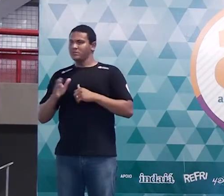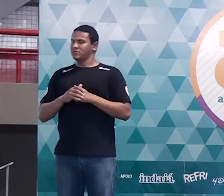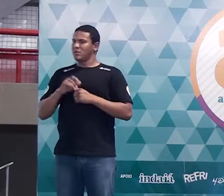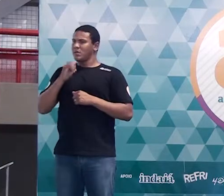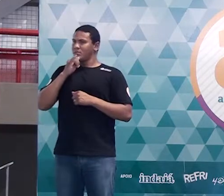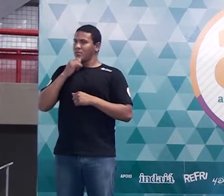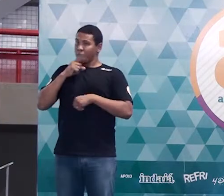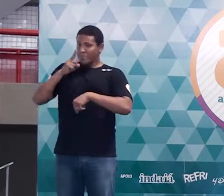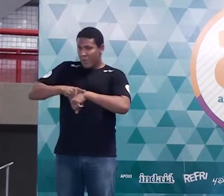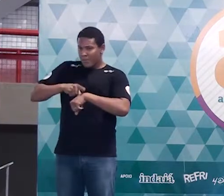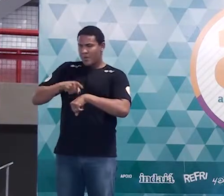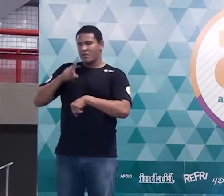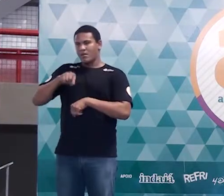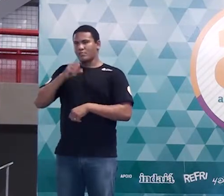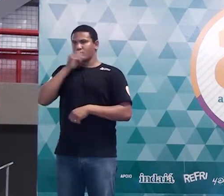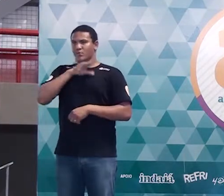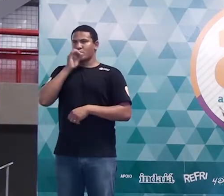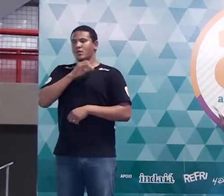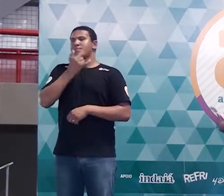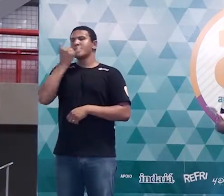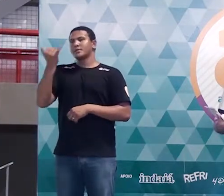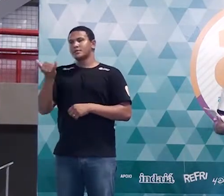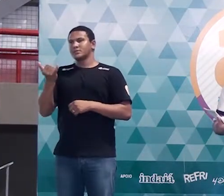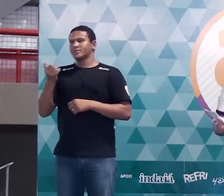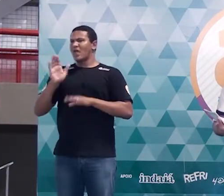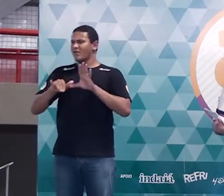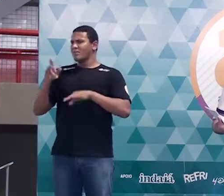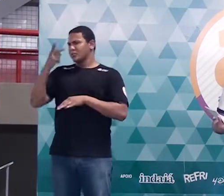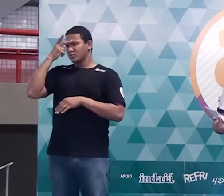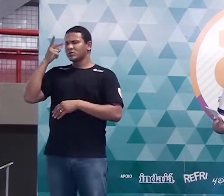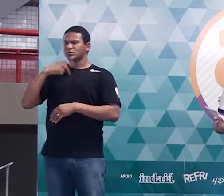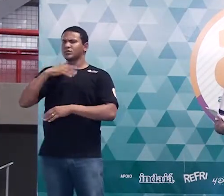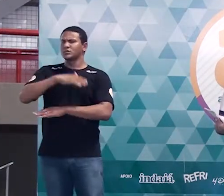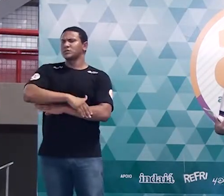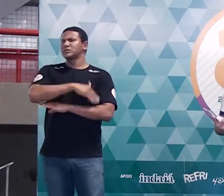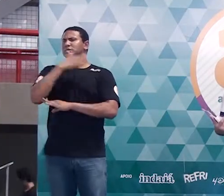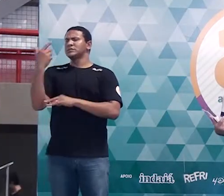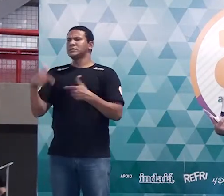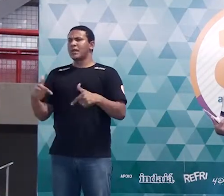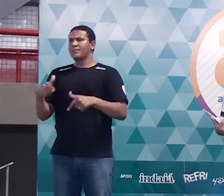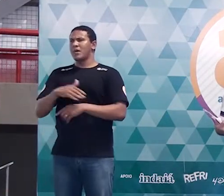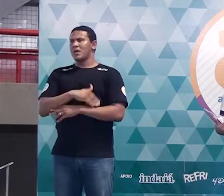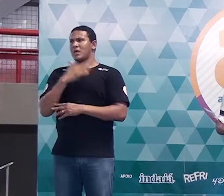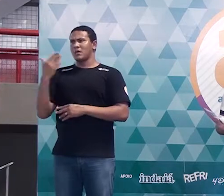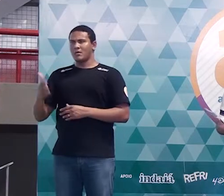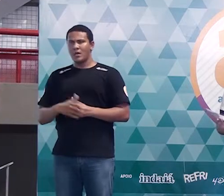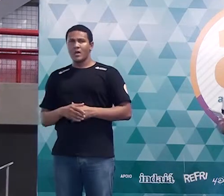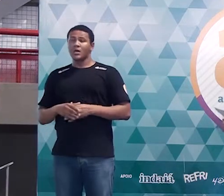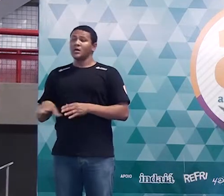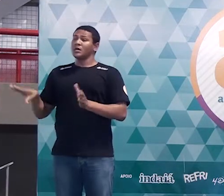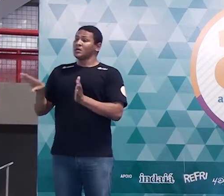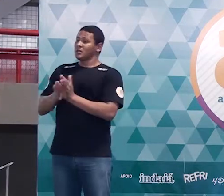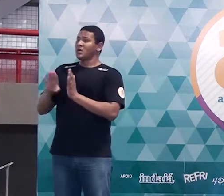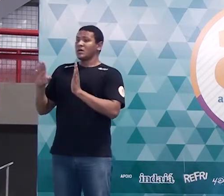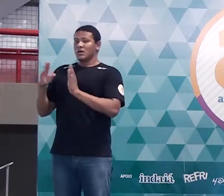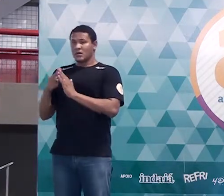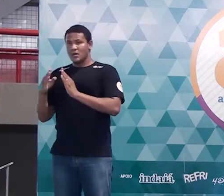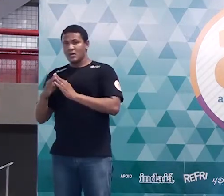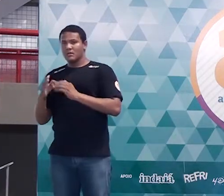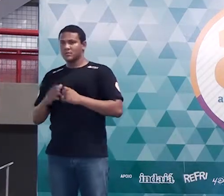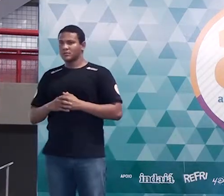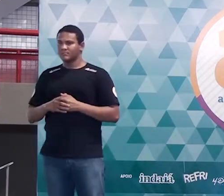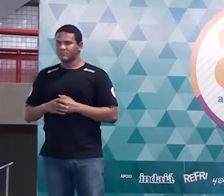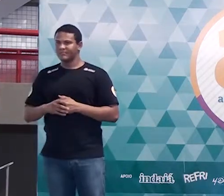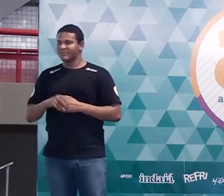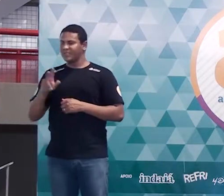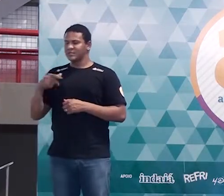grosseiro. Existem pessoas que passam o dia trabalhando, aí quando volta para casa, vai despachar nas pessoas